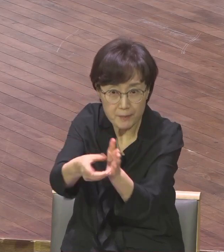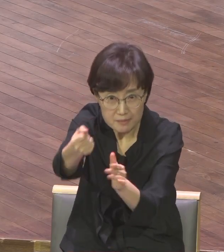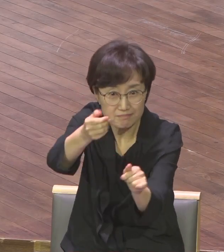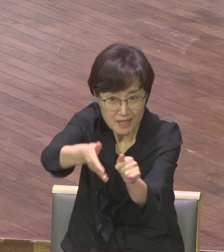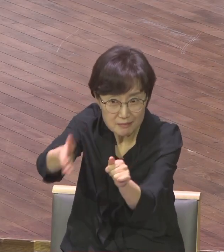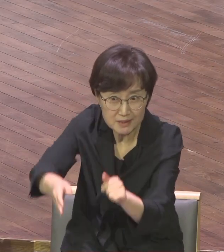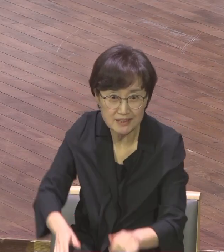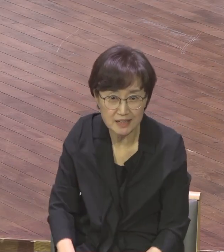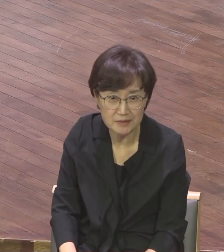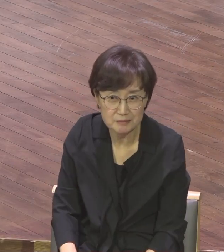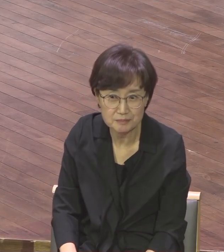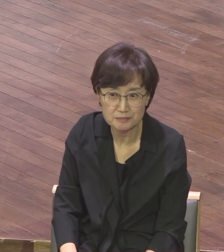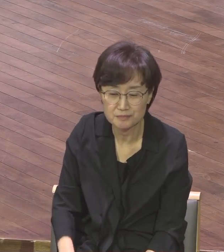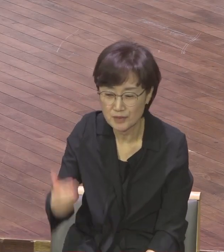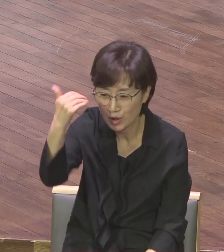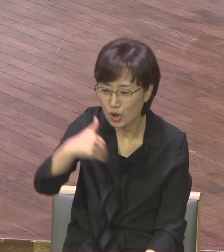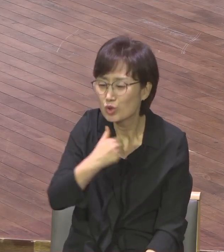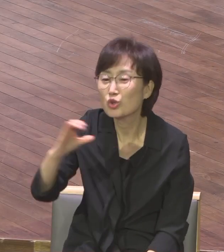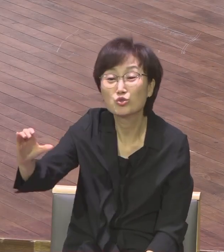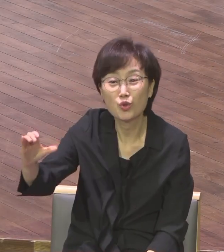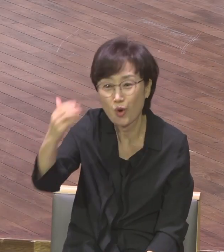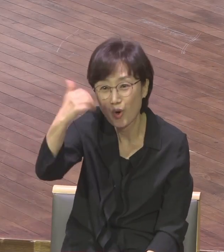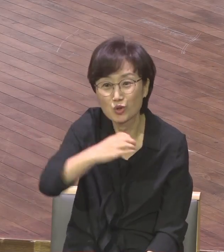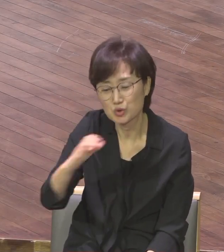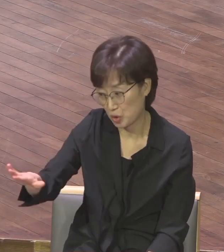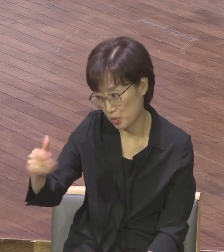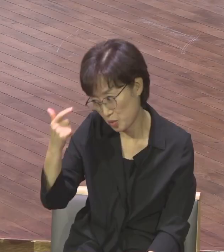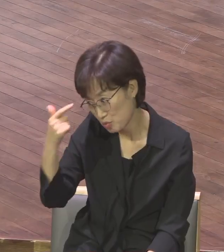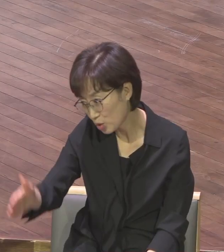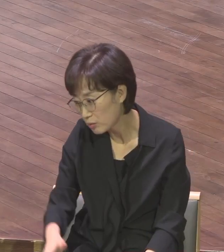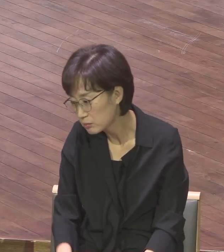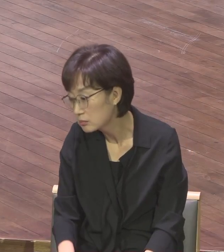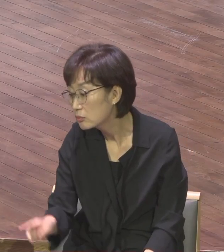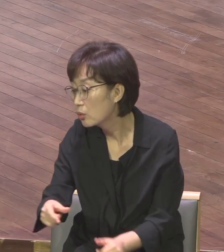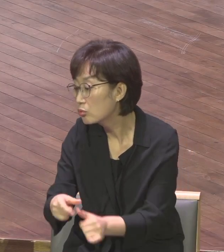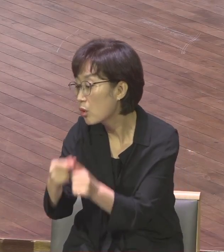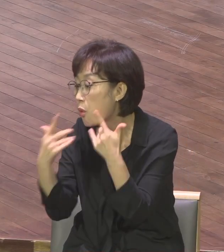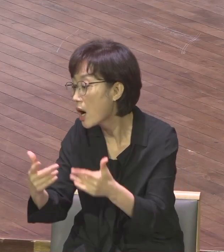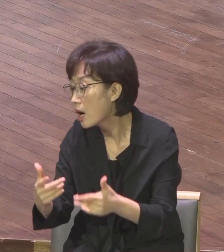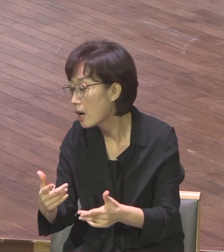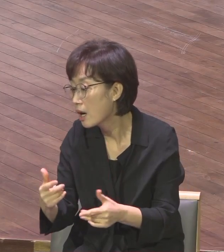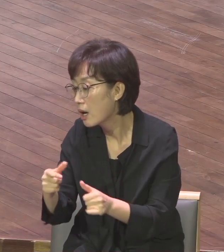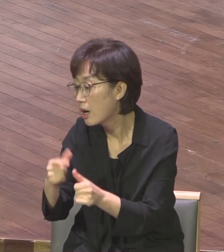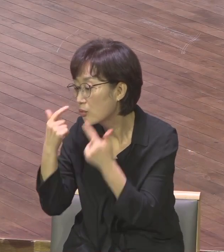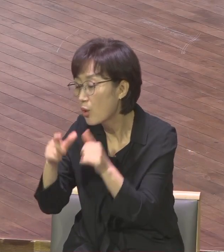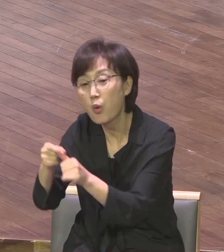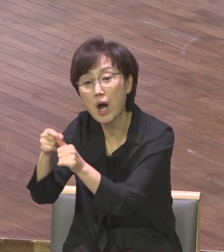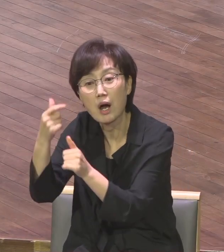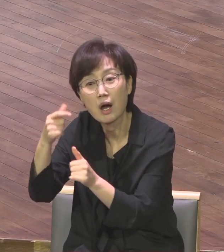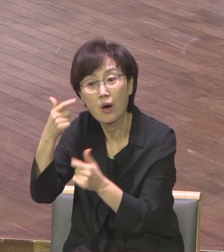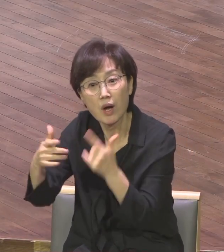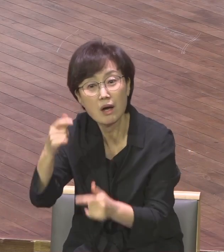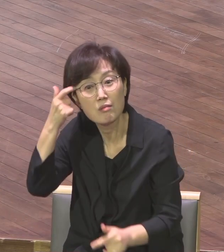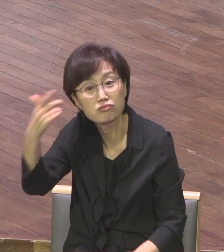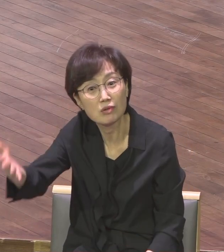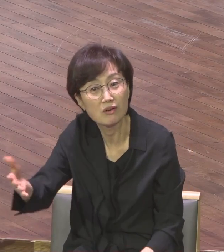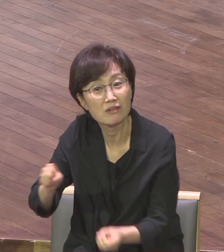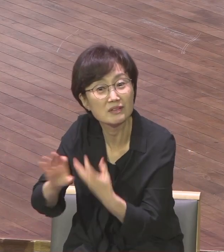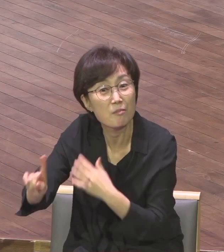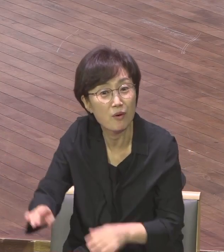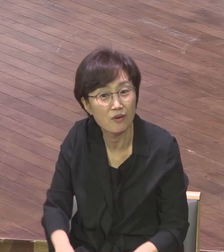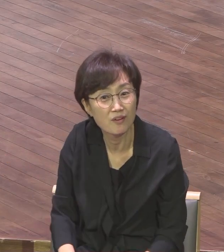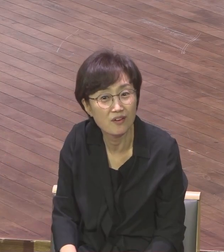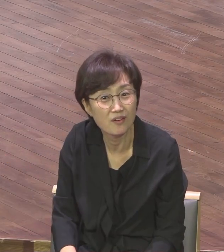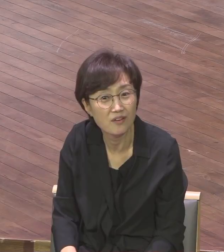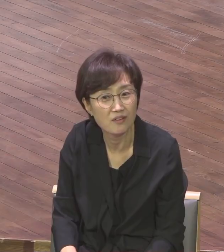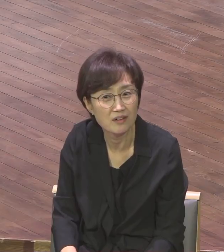여러분 천주교를 믿는 분들에게 구원의 확신이 있느냐고 그렇게 물어보면 대부분이